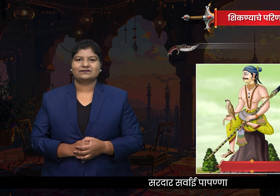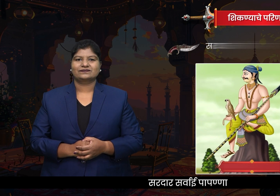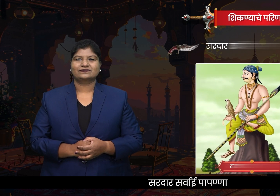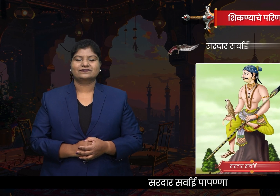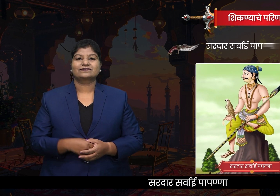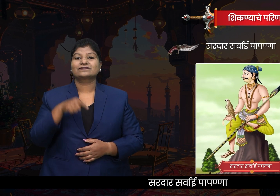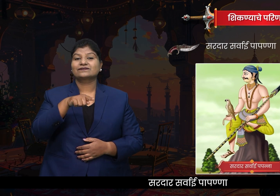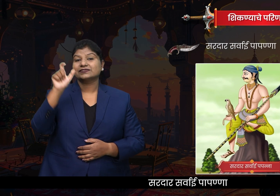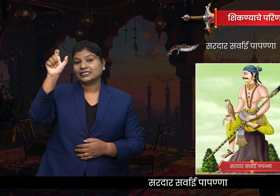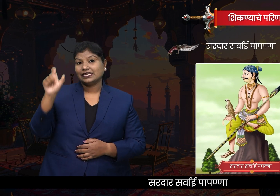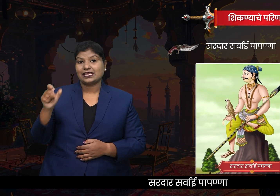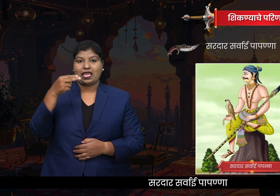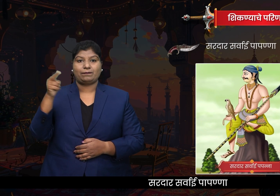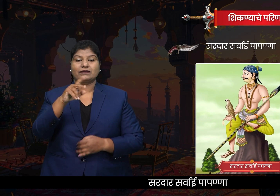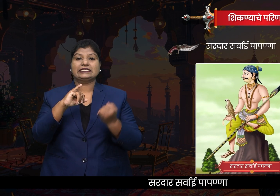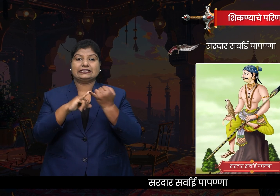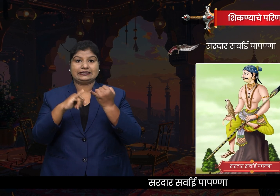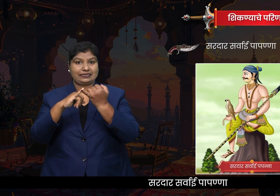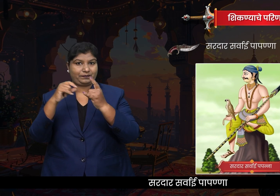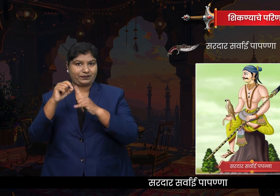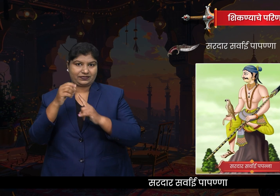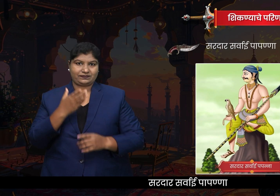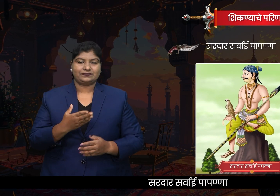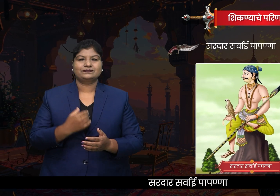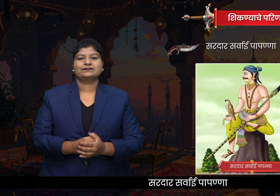सरदार सवाई पापण्णा.